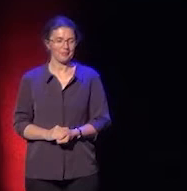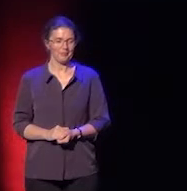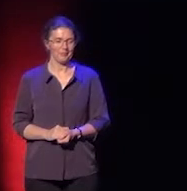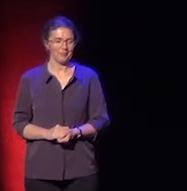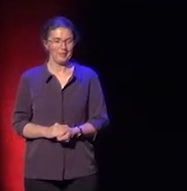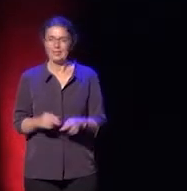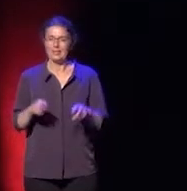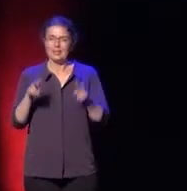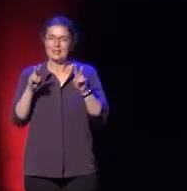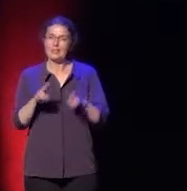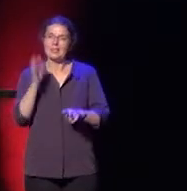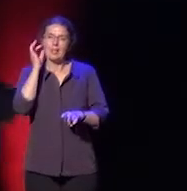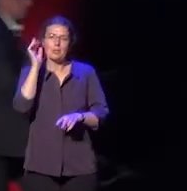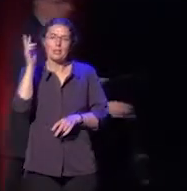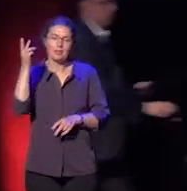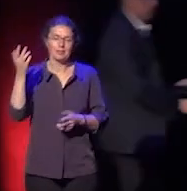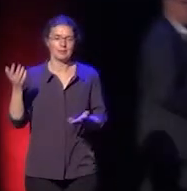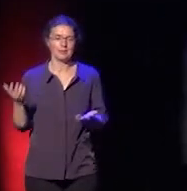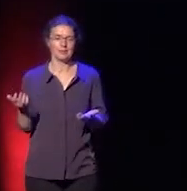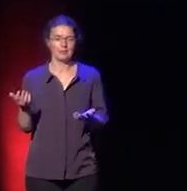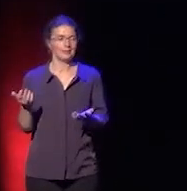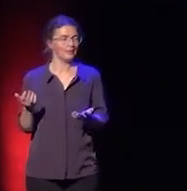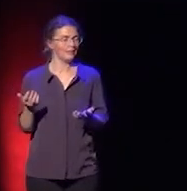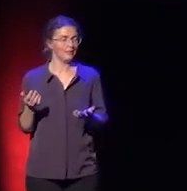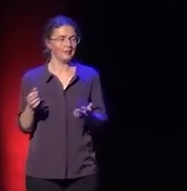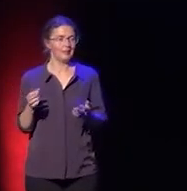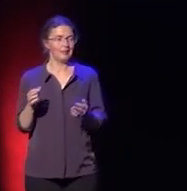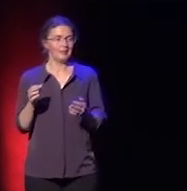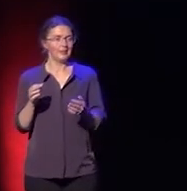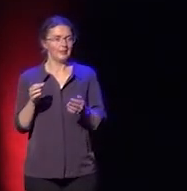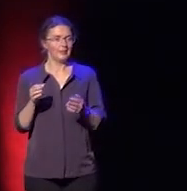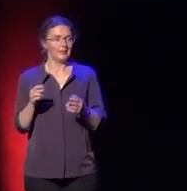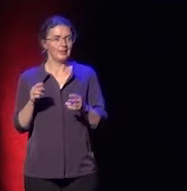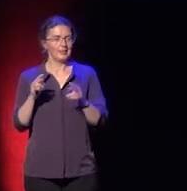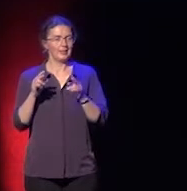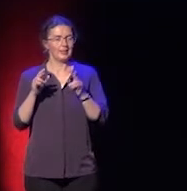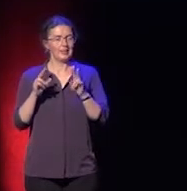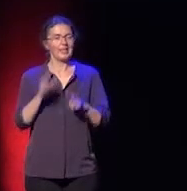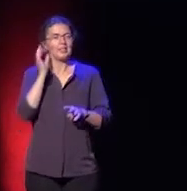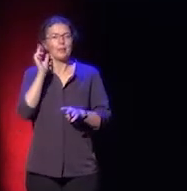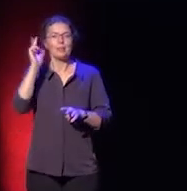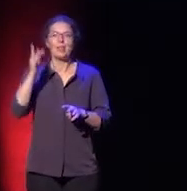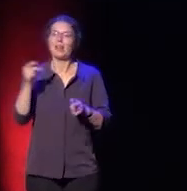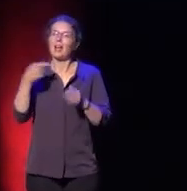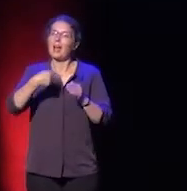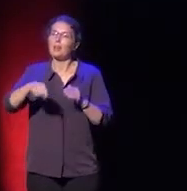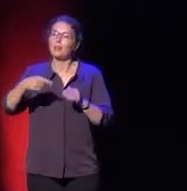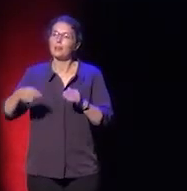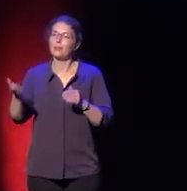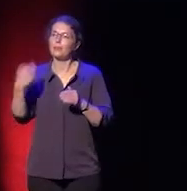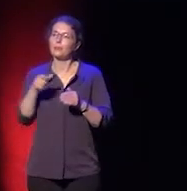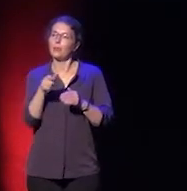Ja, meine sehr geehrten Damen und Herren, sehr geehrte Damen und Herren Abgeordnete des